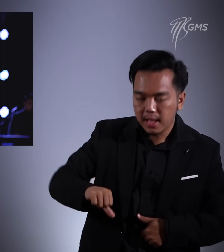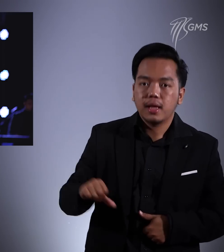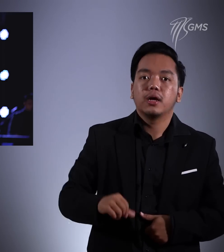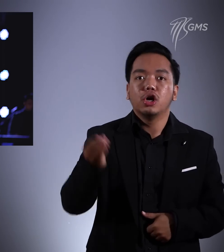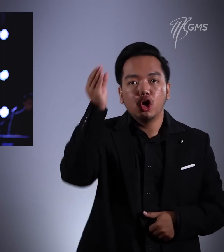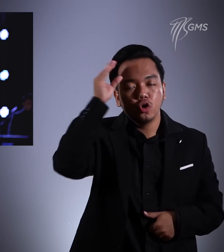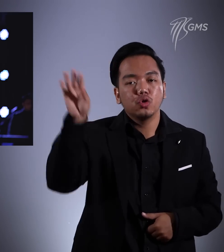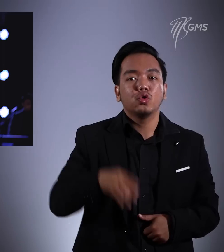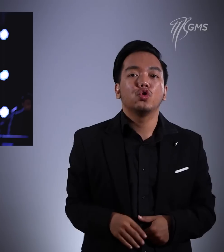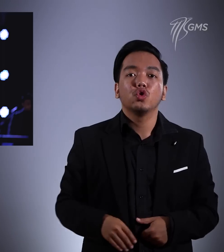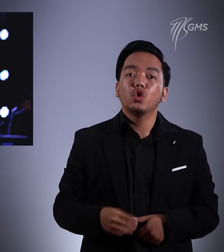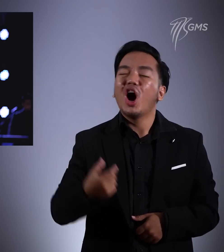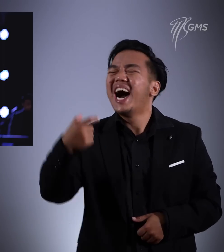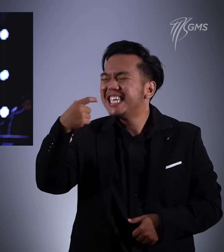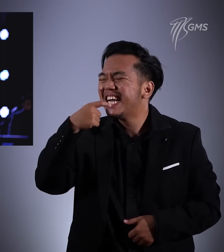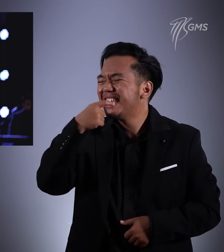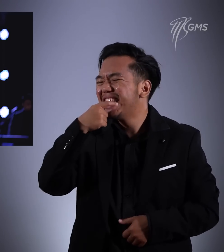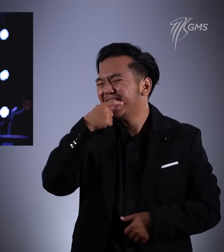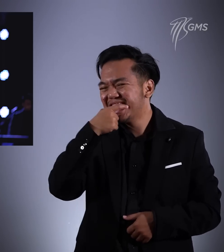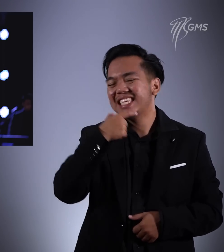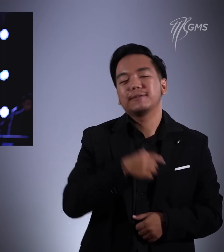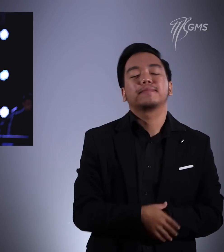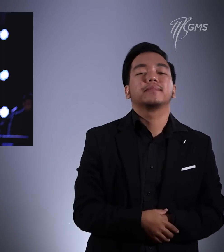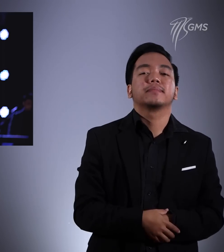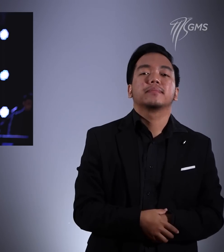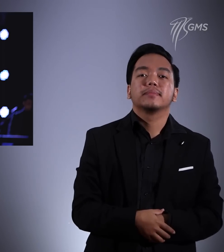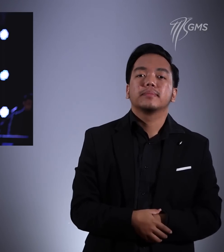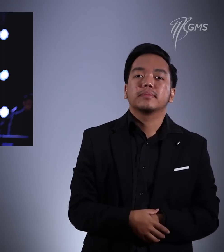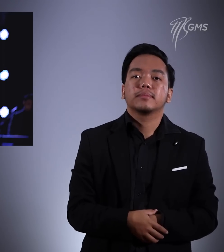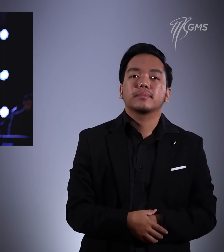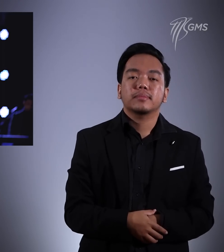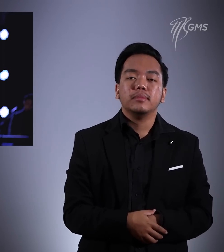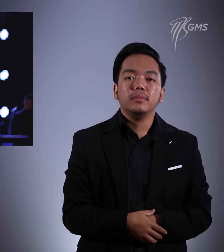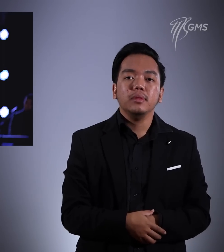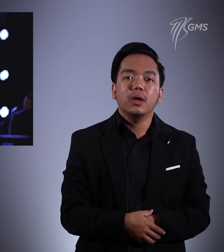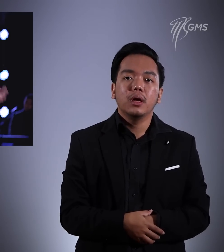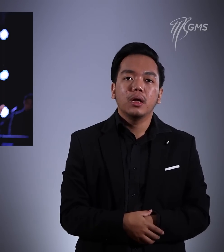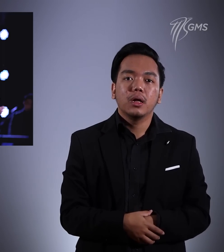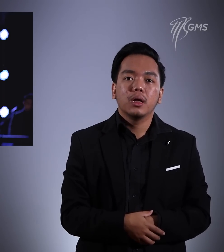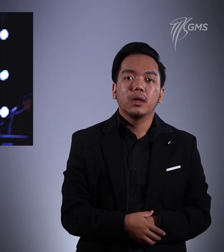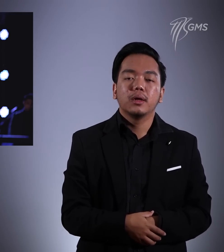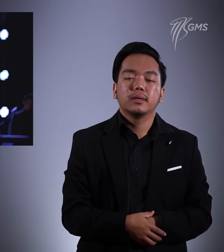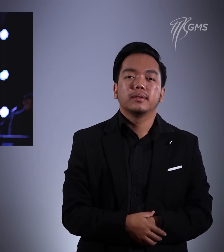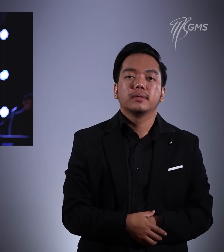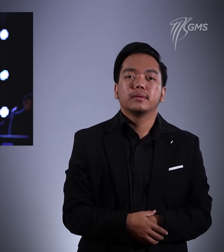karena kita nggak makan roti. Orang Indonesia lebih banyak karbo, seperti nasi. Ya kan, mungkin bagian tertentu